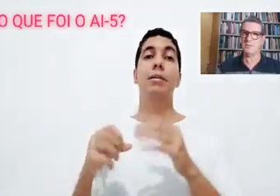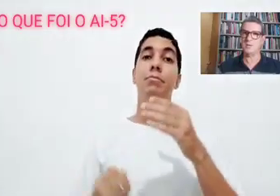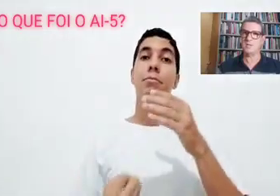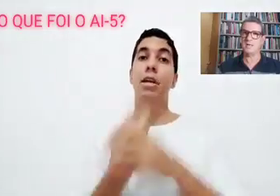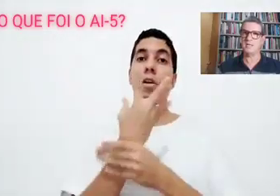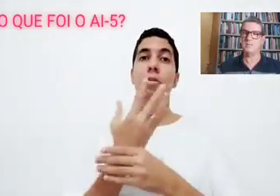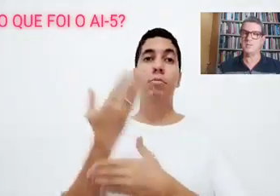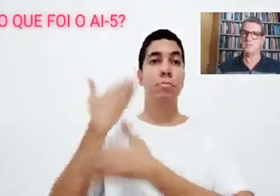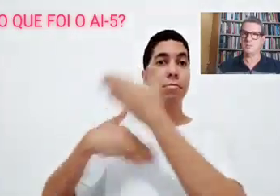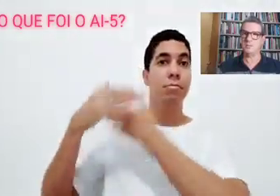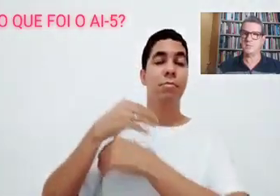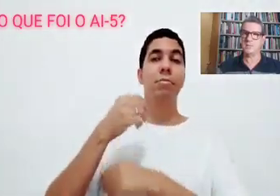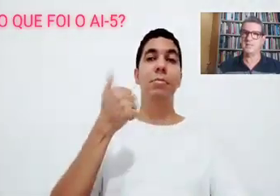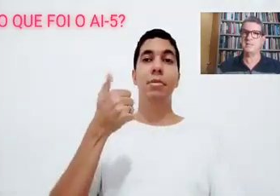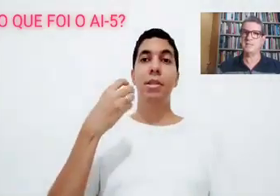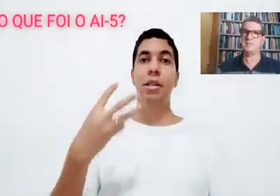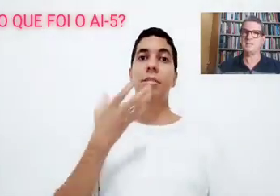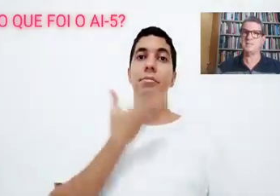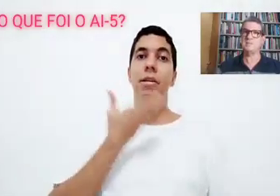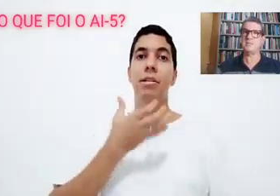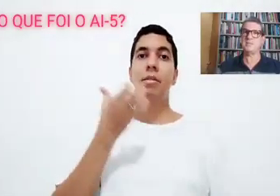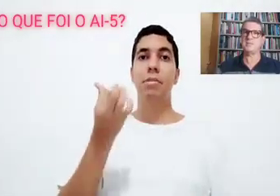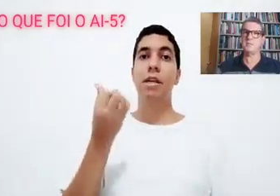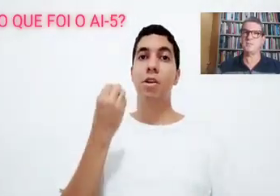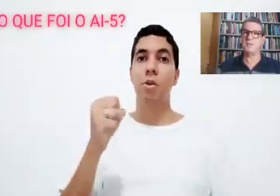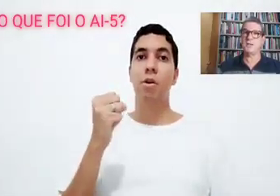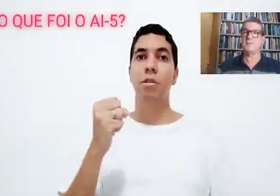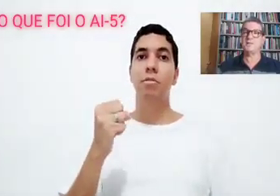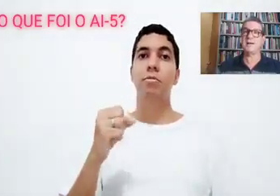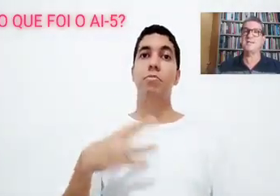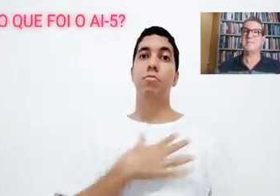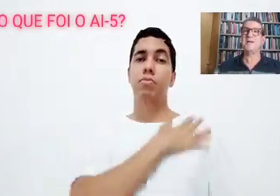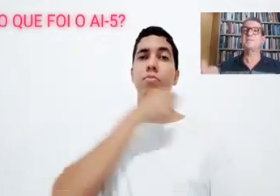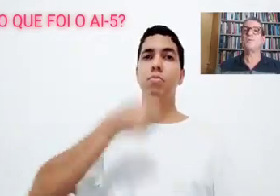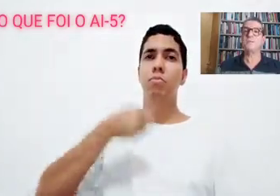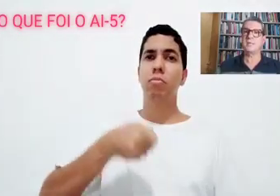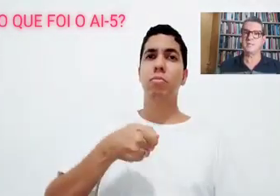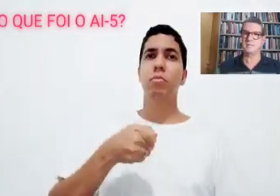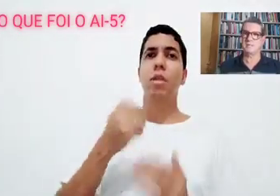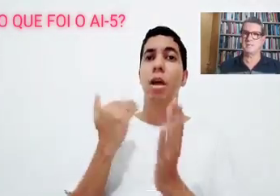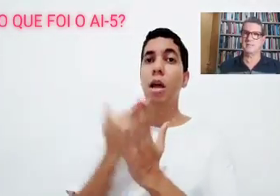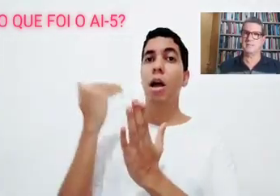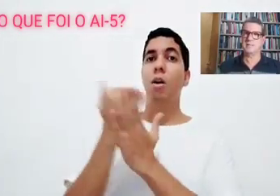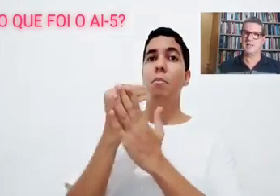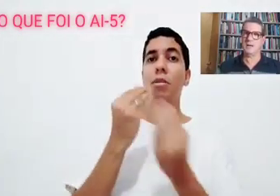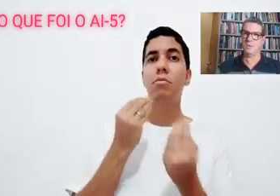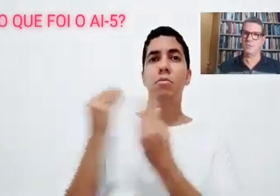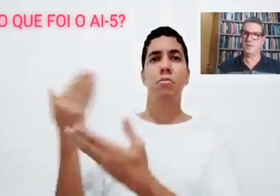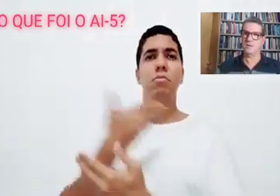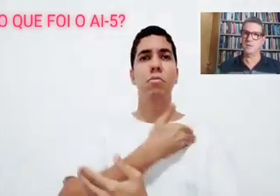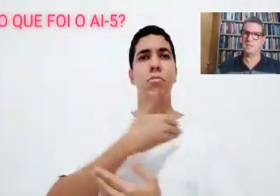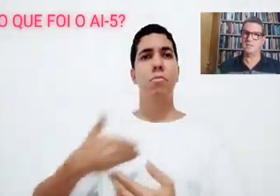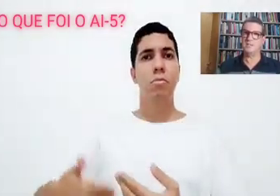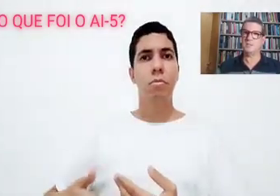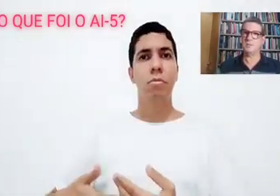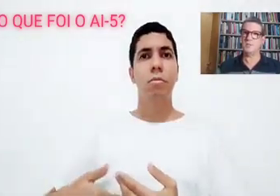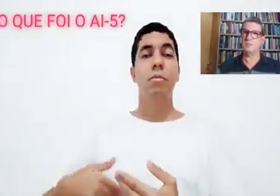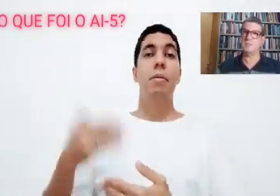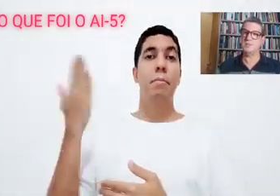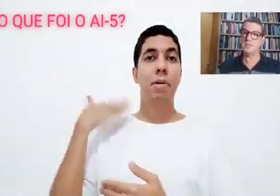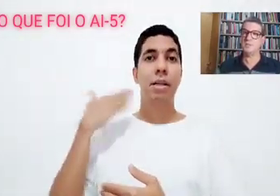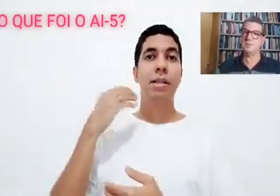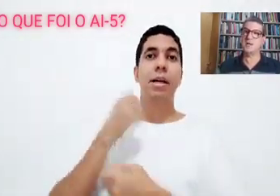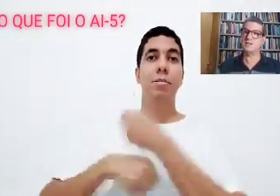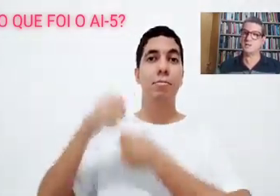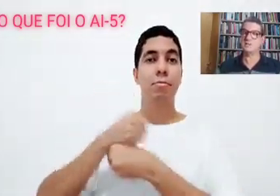ato institucional criado pela ditadura militar em 13 de dezembro de 68 para dar ainda mais poderes ao governo que tinha se